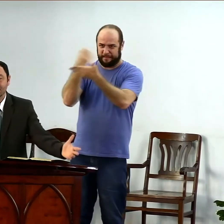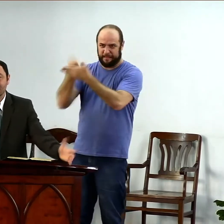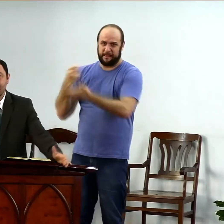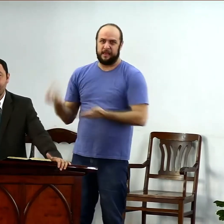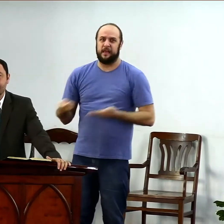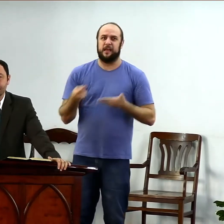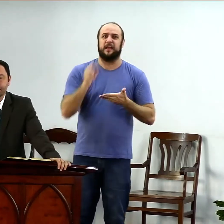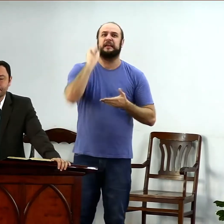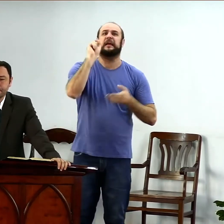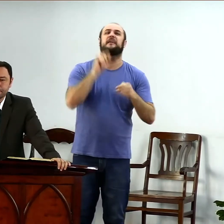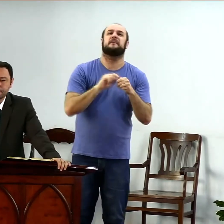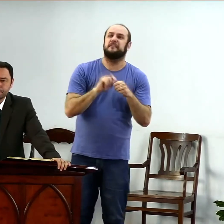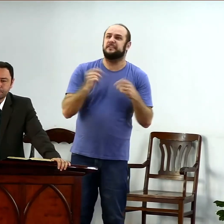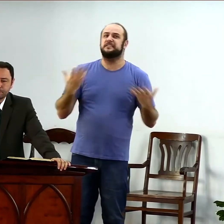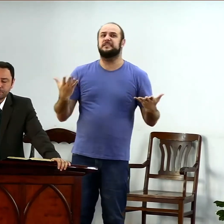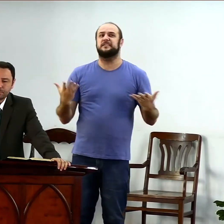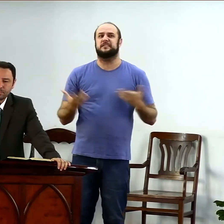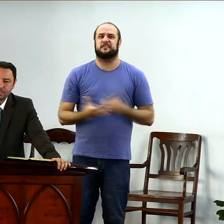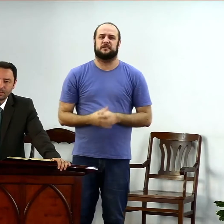vou fazer?